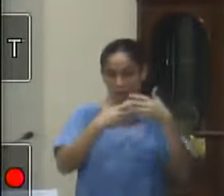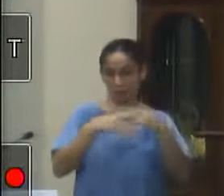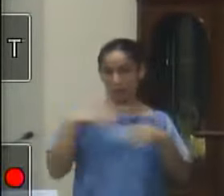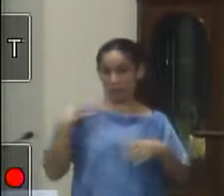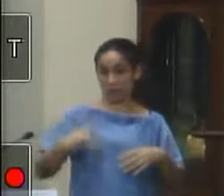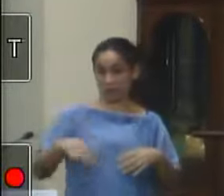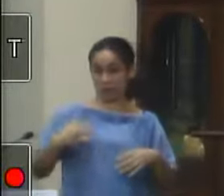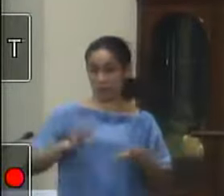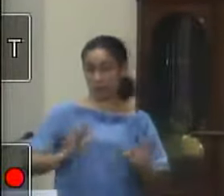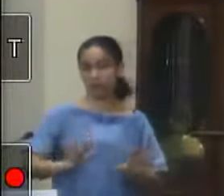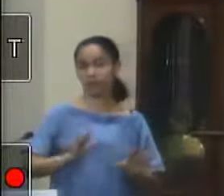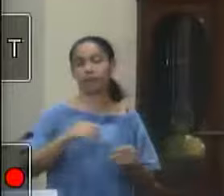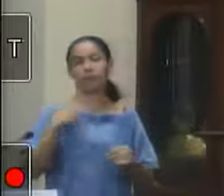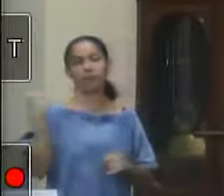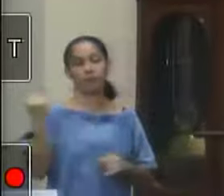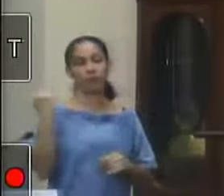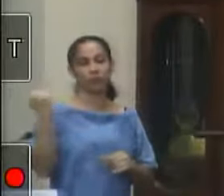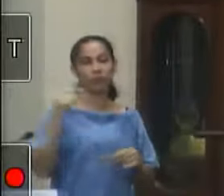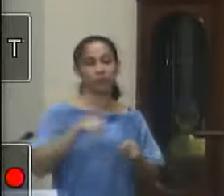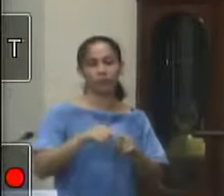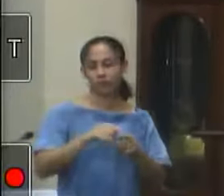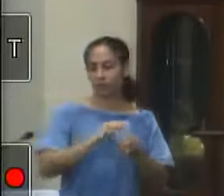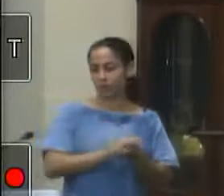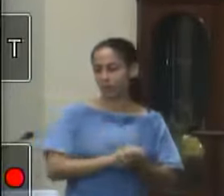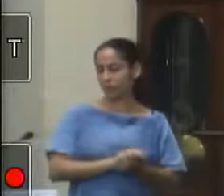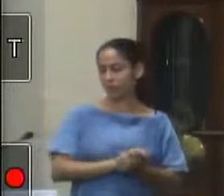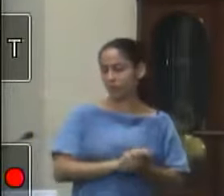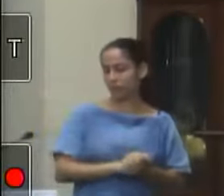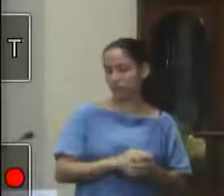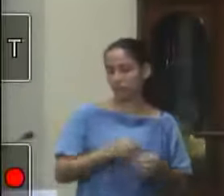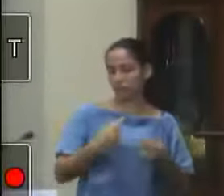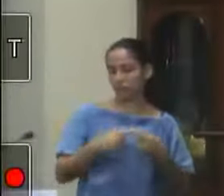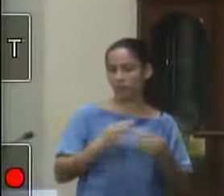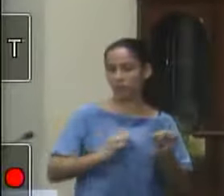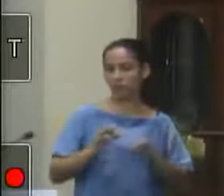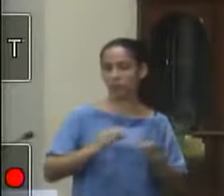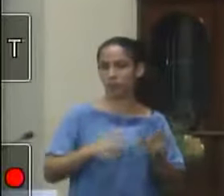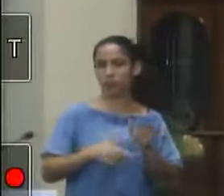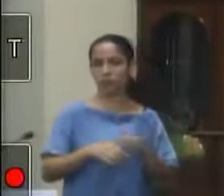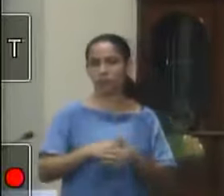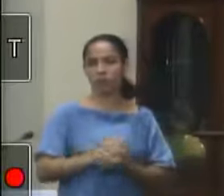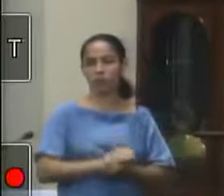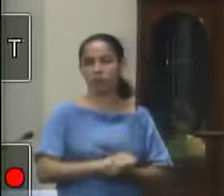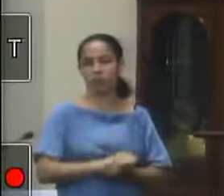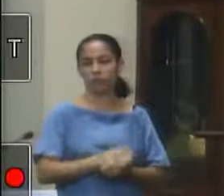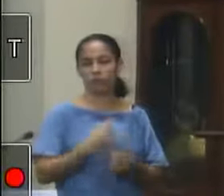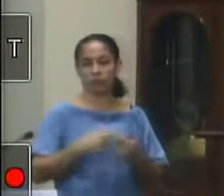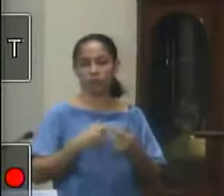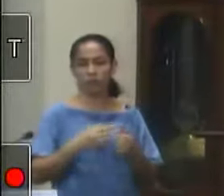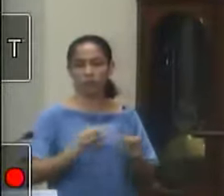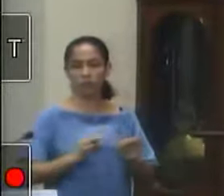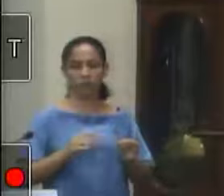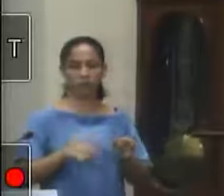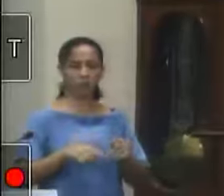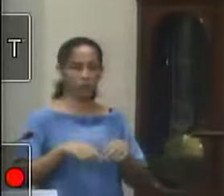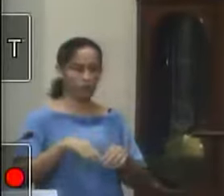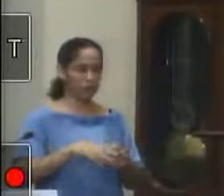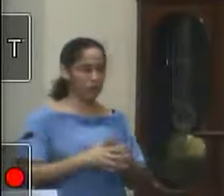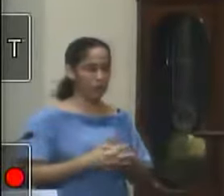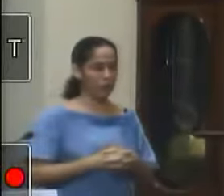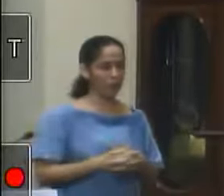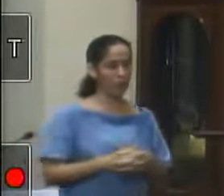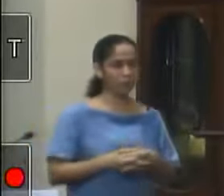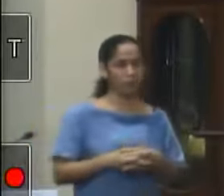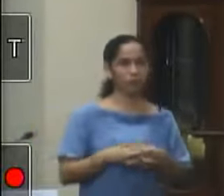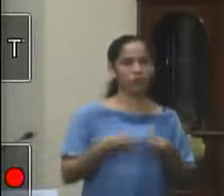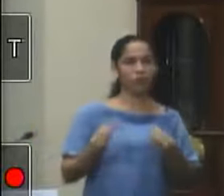é de suma importância, não é? Dá uma organização, vamos dizer assim, para que esse projeto, para que essa